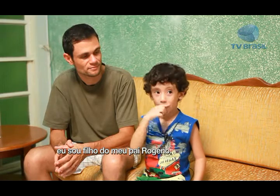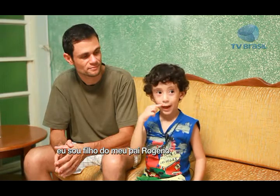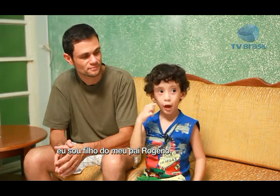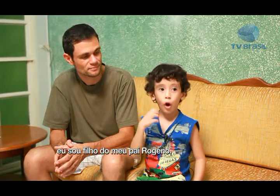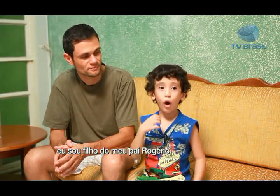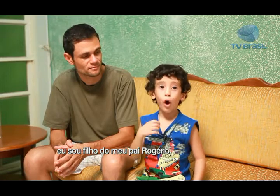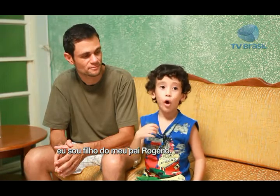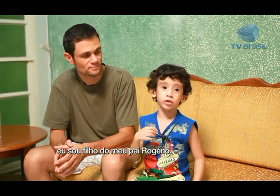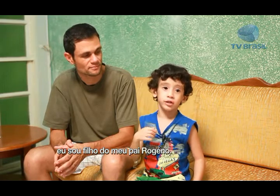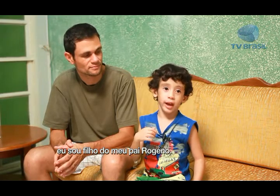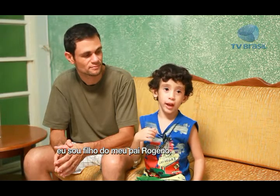pai